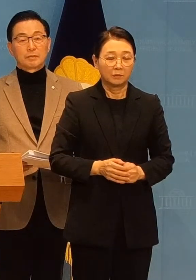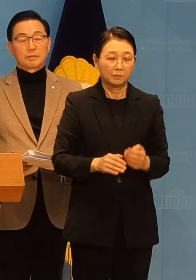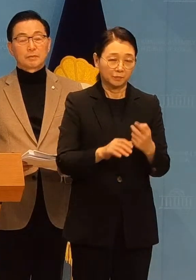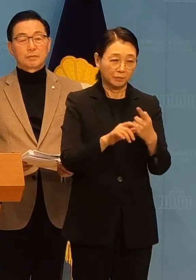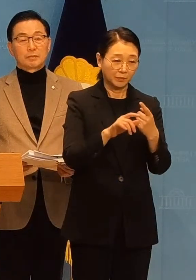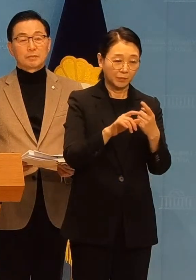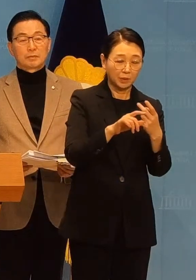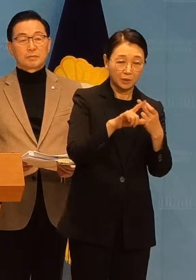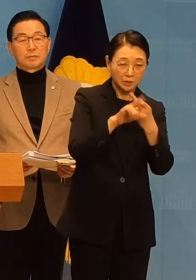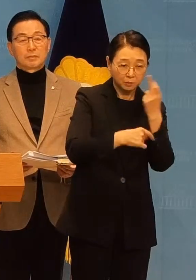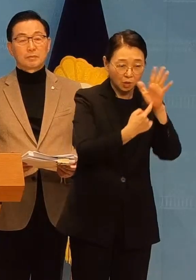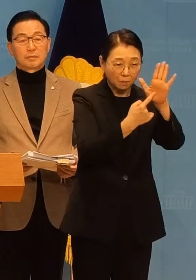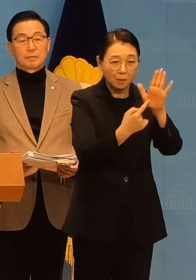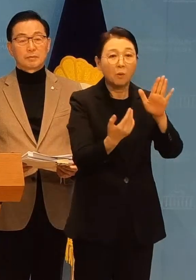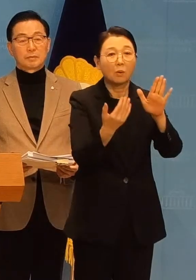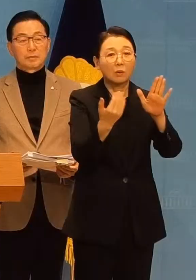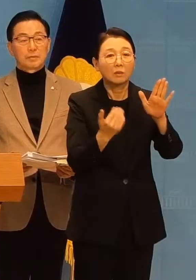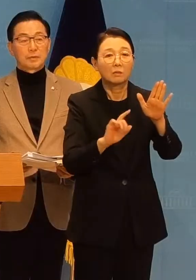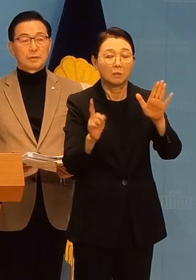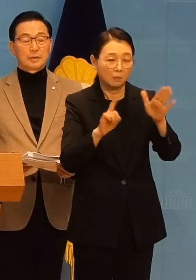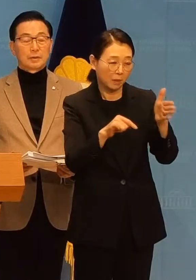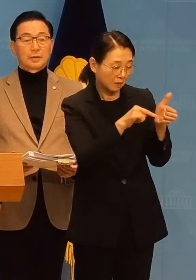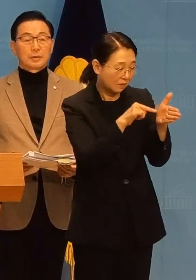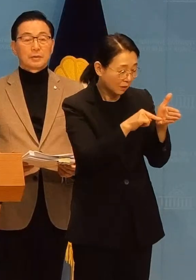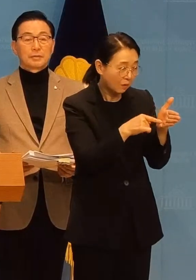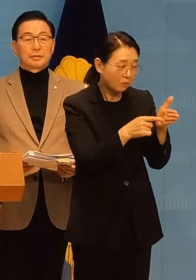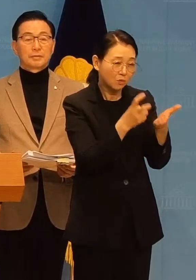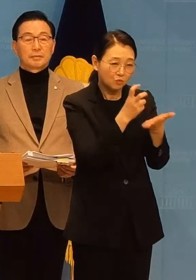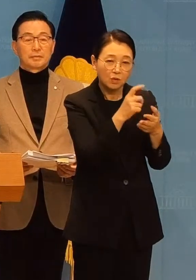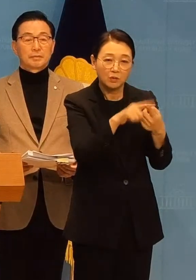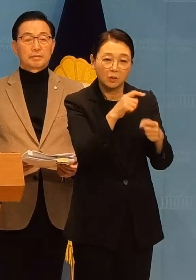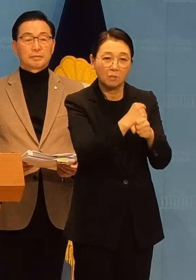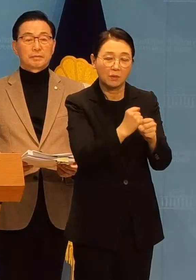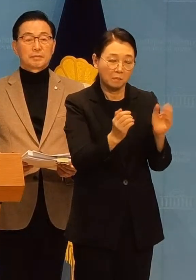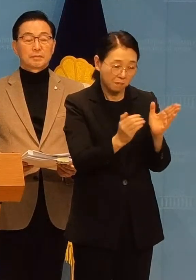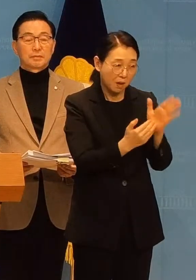해도 로컬라이저 시설이 규정에 적합하게